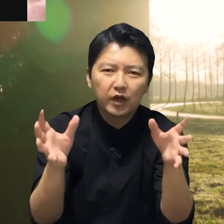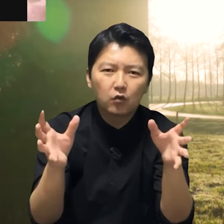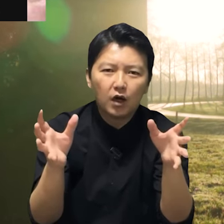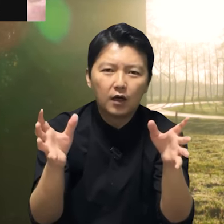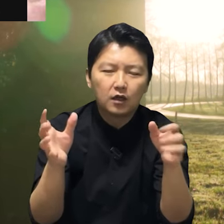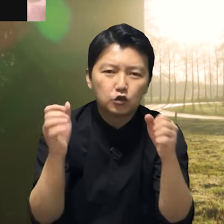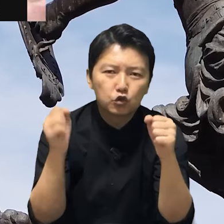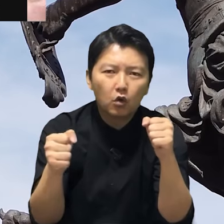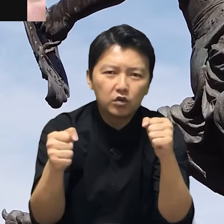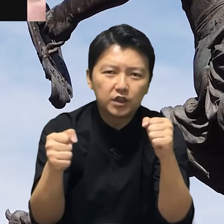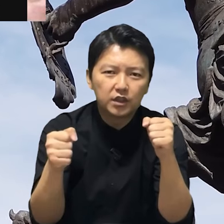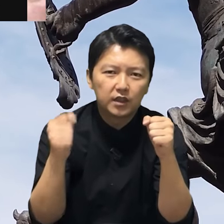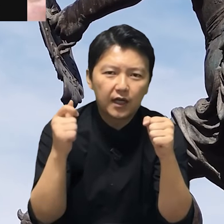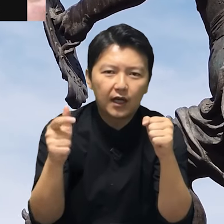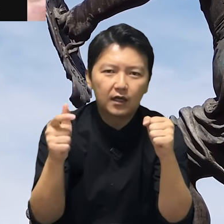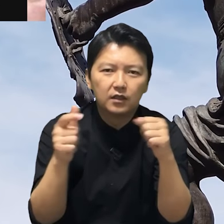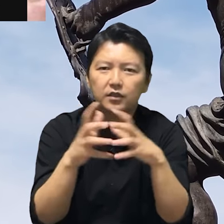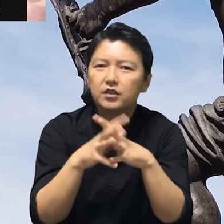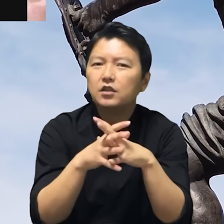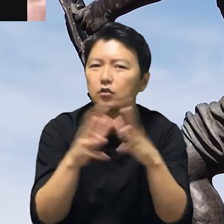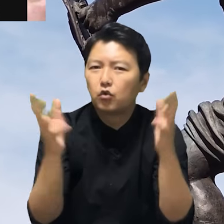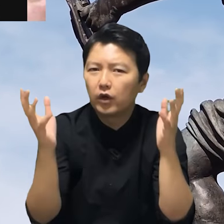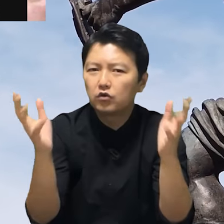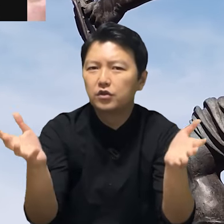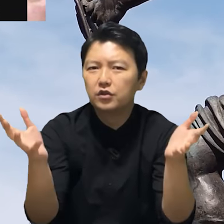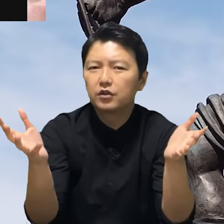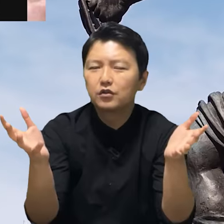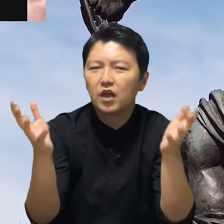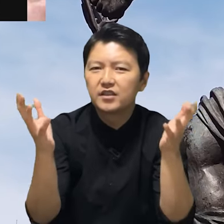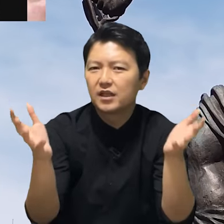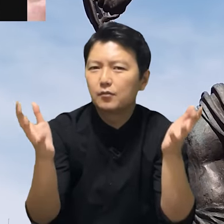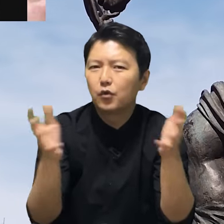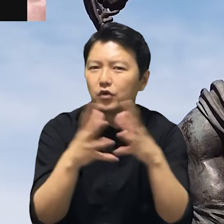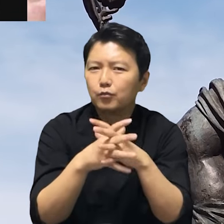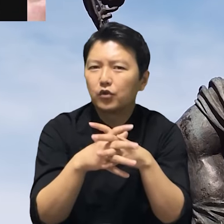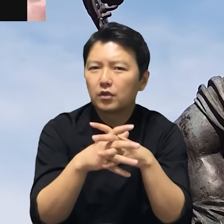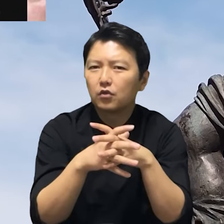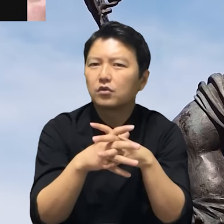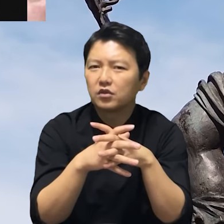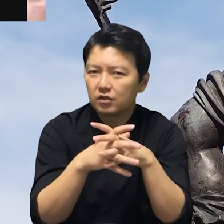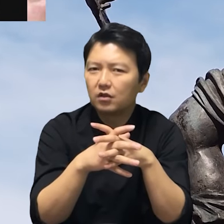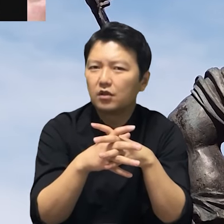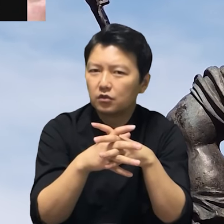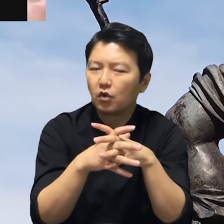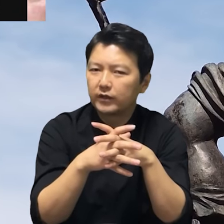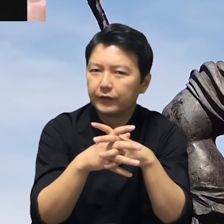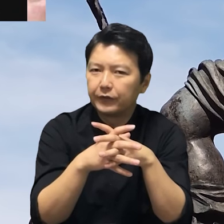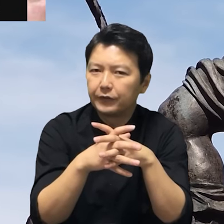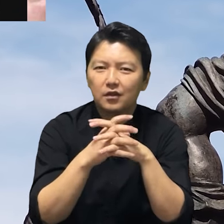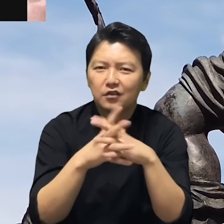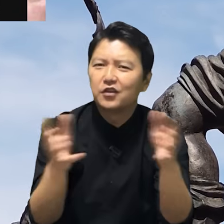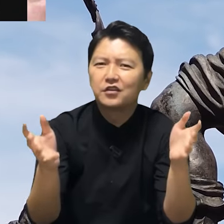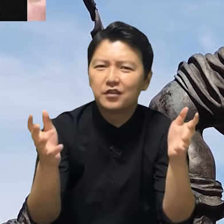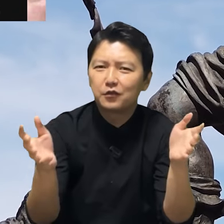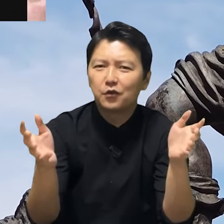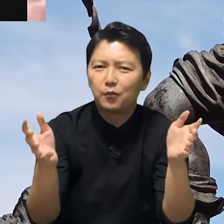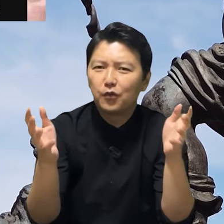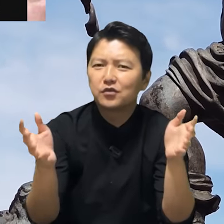인맥과 총기, 칼 등을 구해오는 능력은 짱보린보다도 썩 더 좋았대요. 근데 그래도